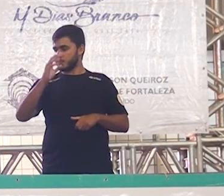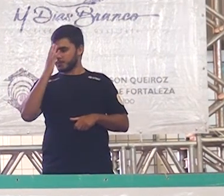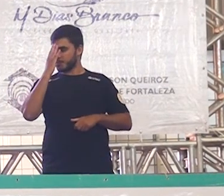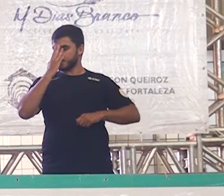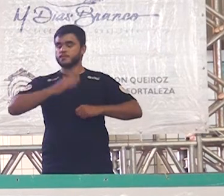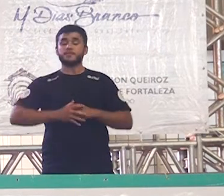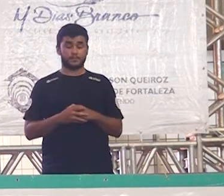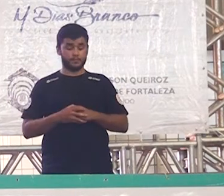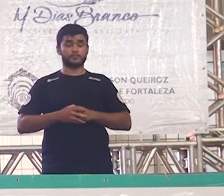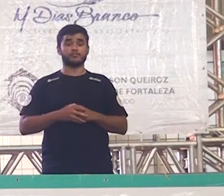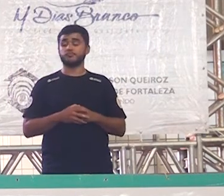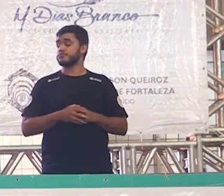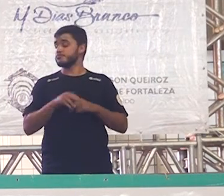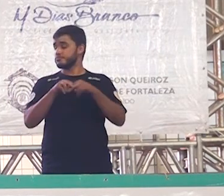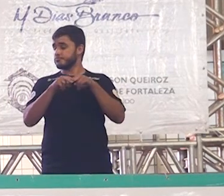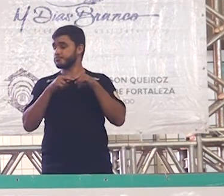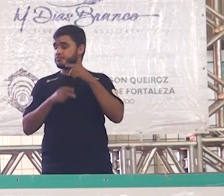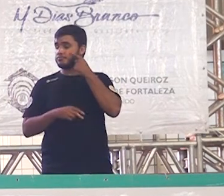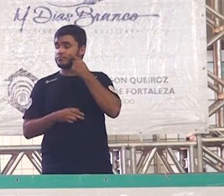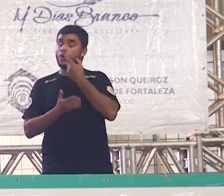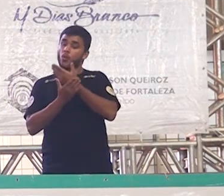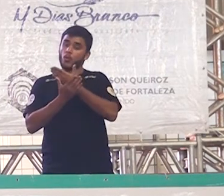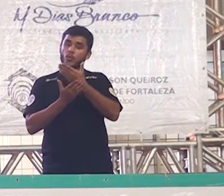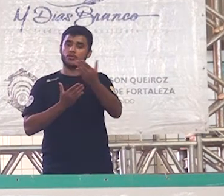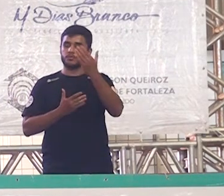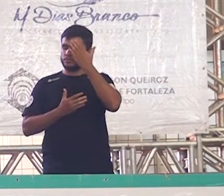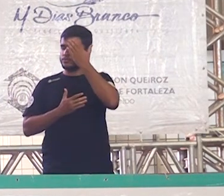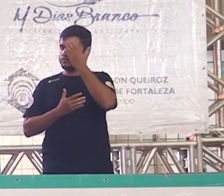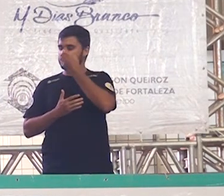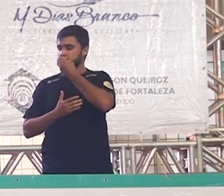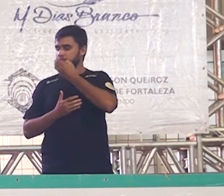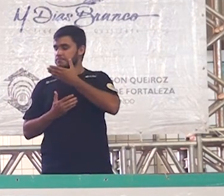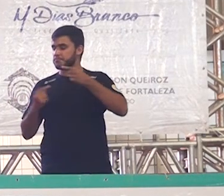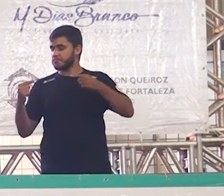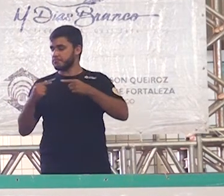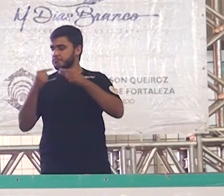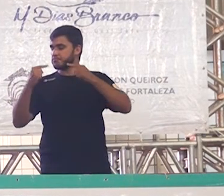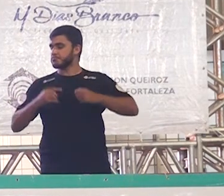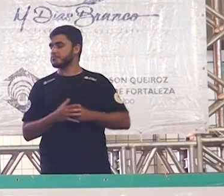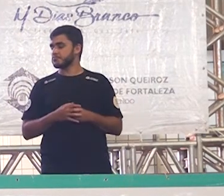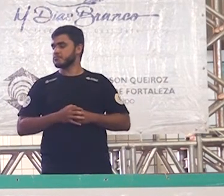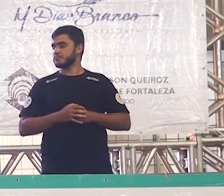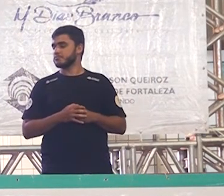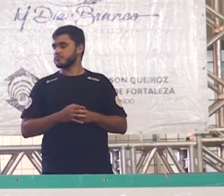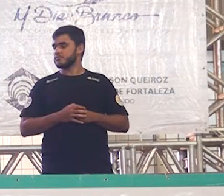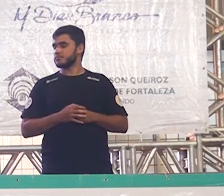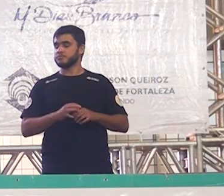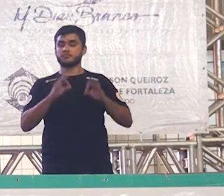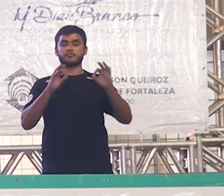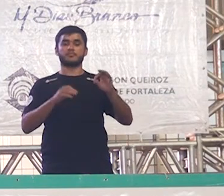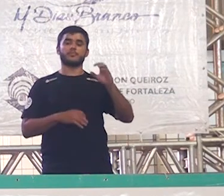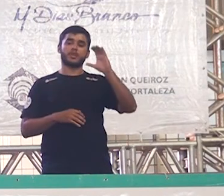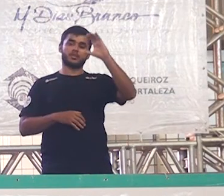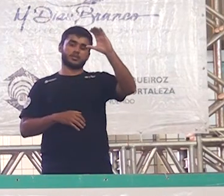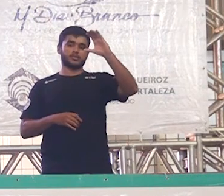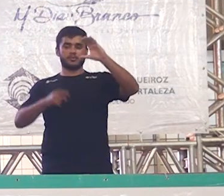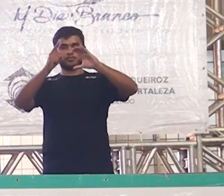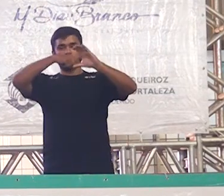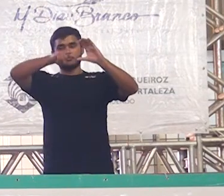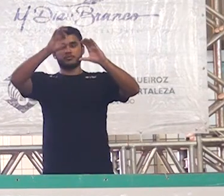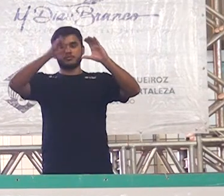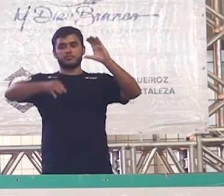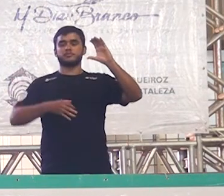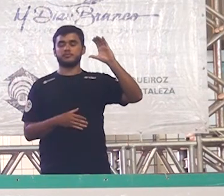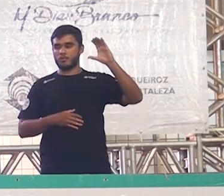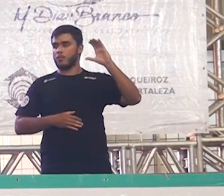velocidade variar, e depois disso eu começo a frear com cavidade para baixo. Então, Gráfico correto para a gente aí